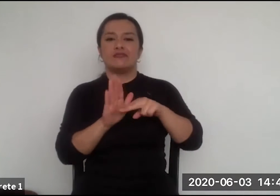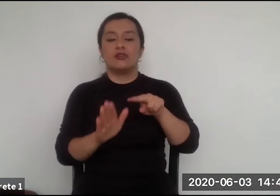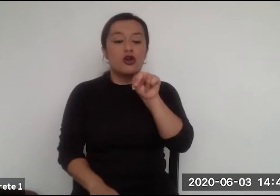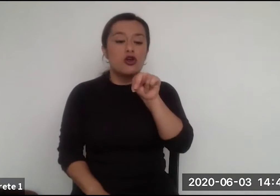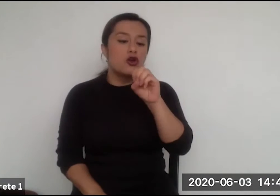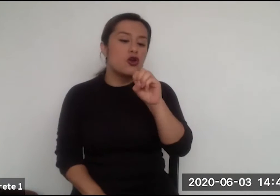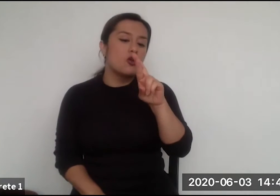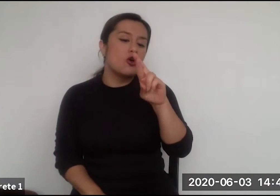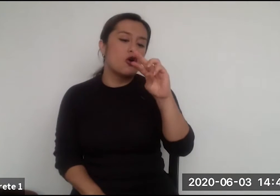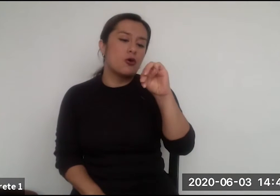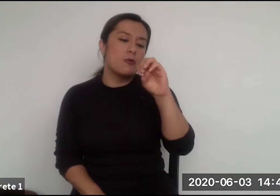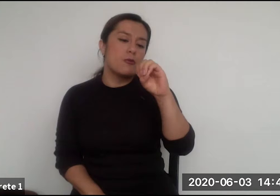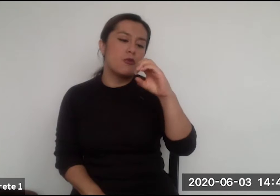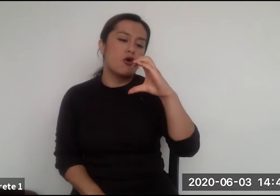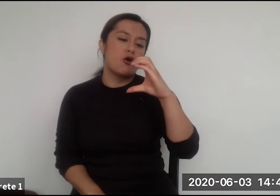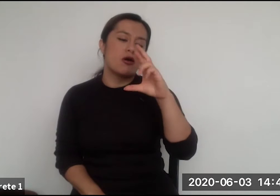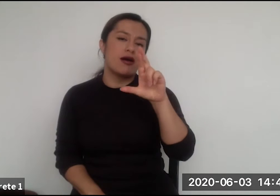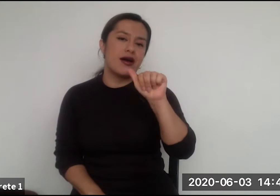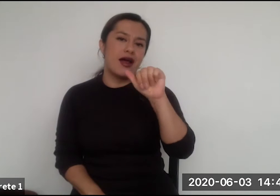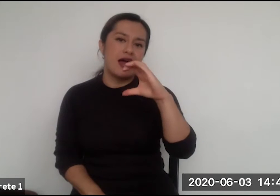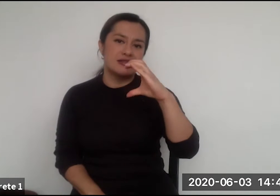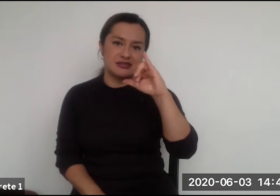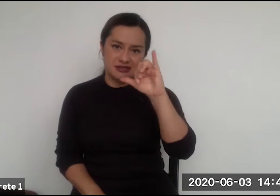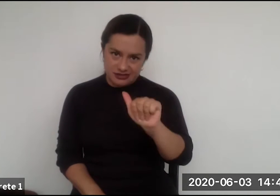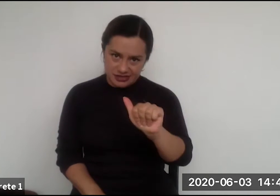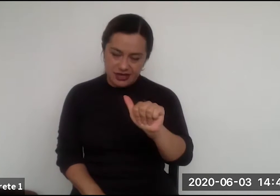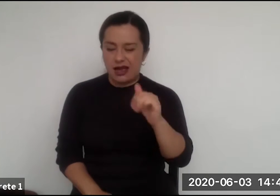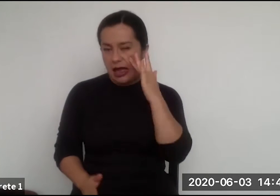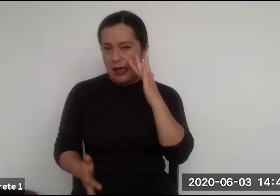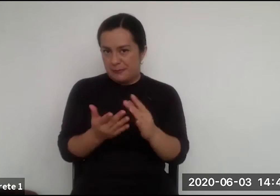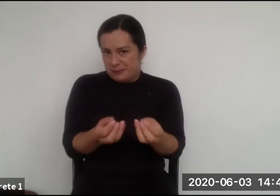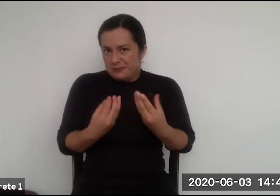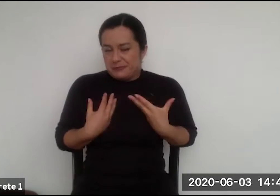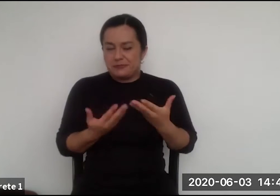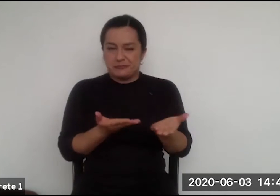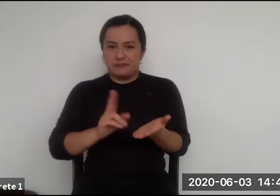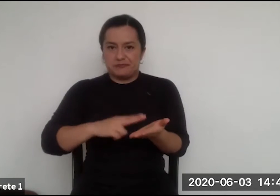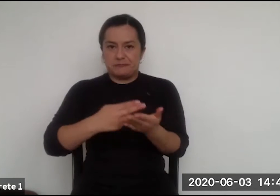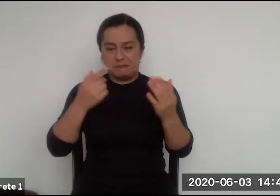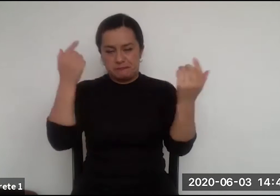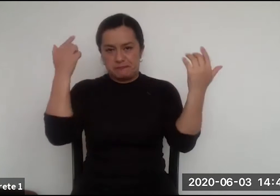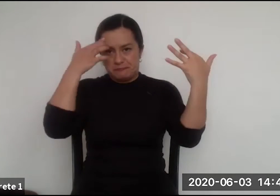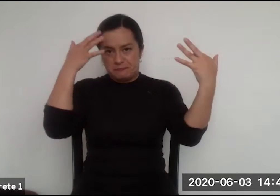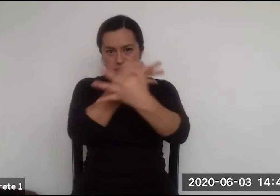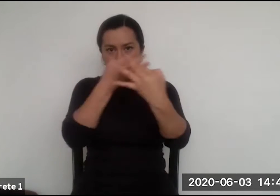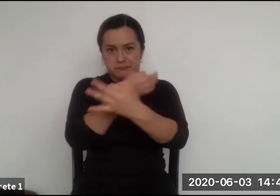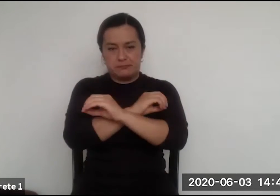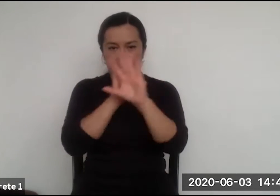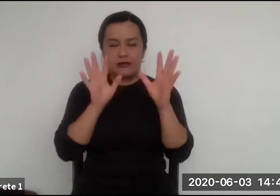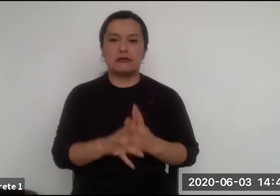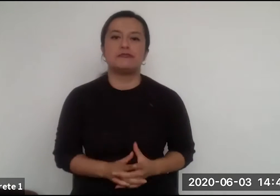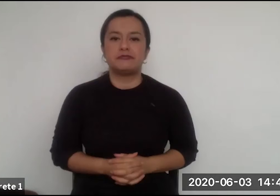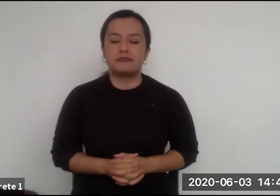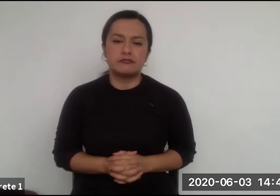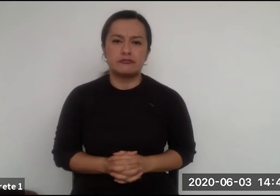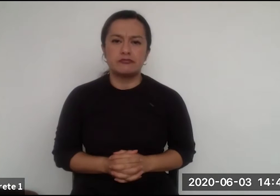normocracia también para el servicio de interpretación, ¿sí? Entonces, tal vez